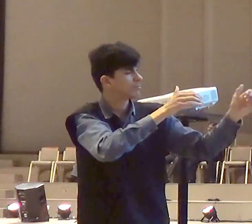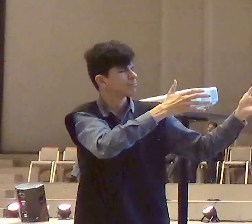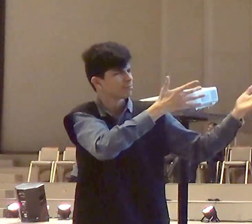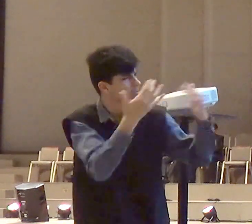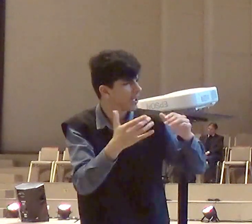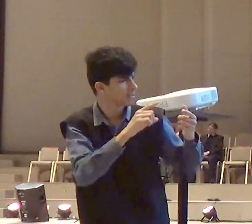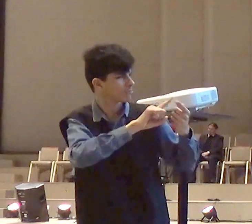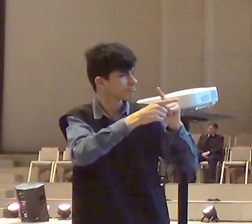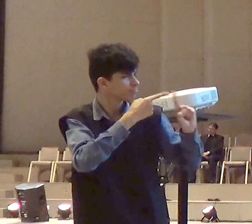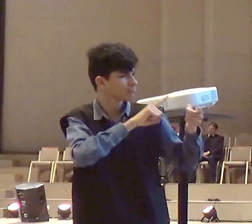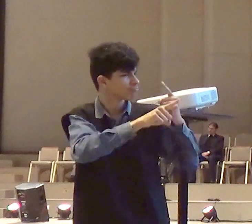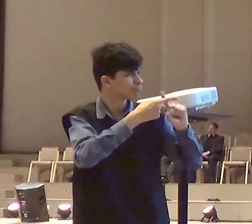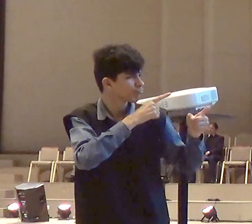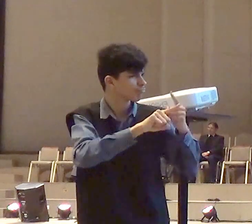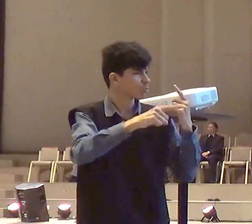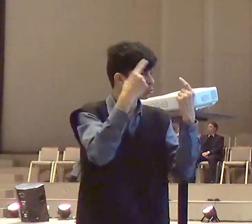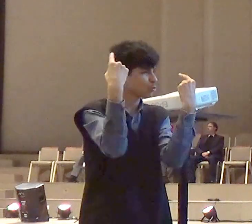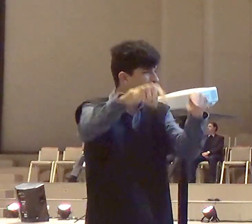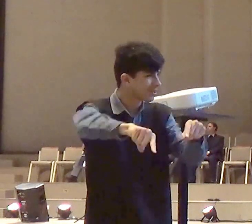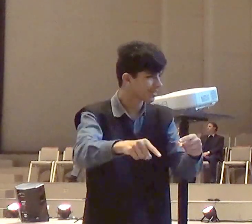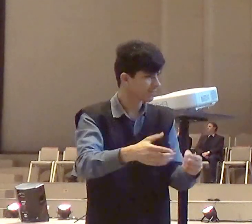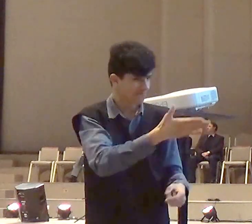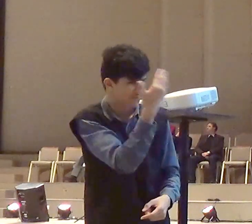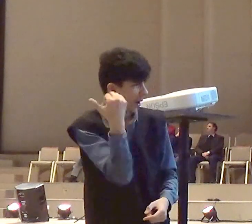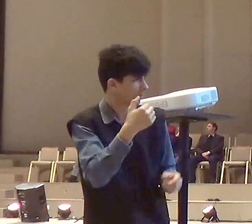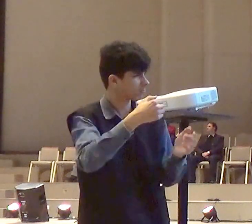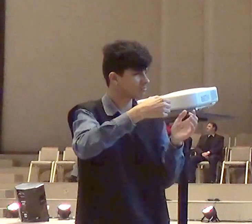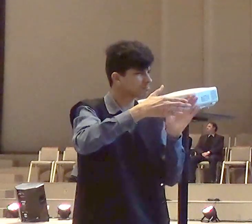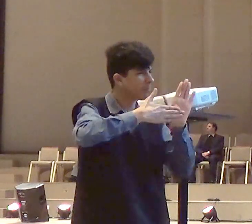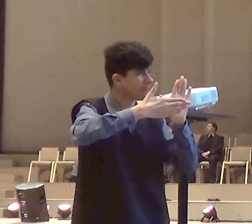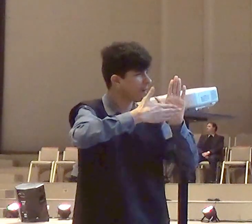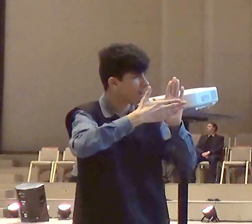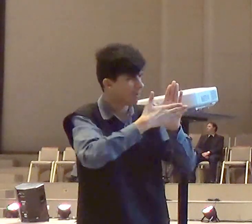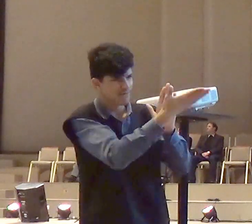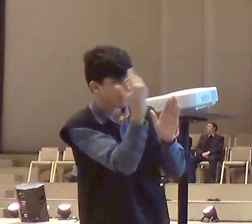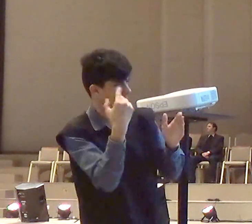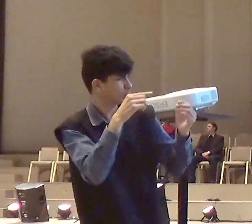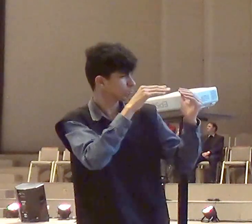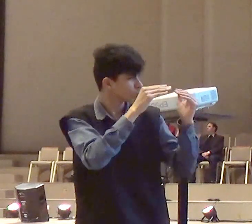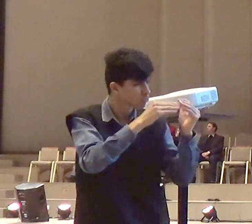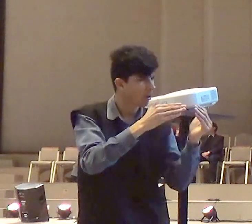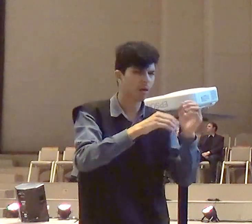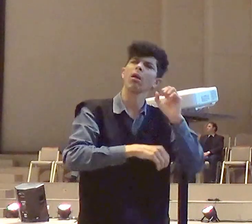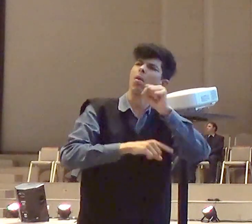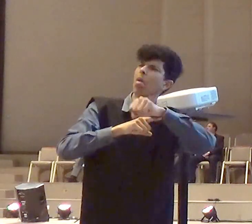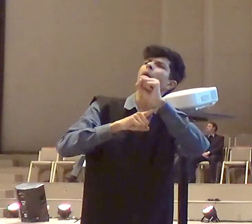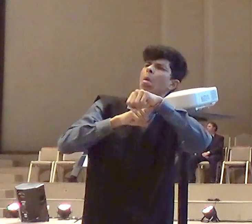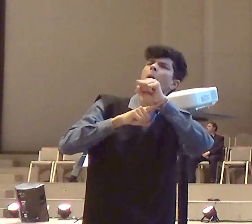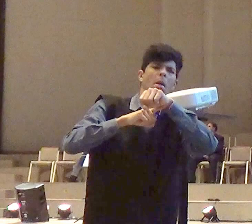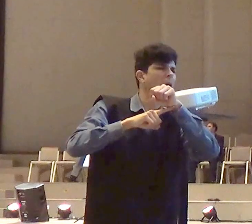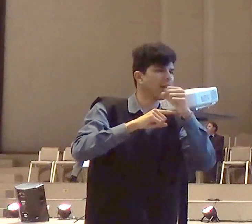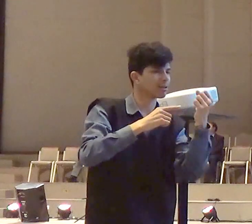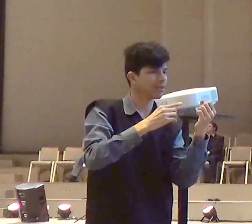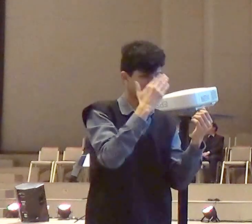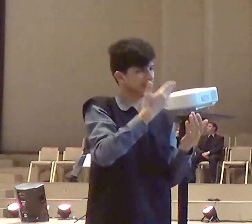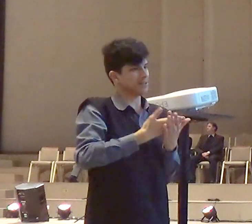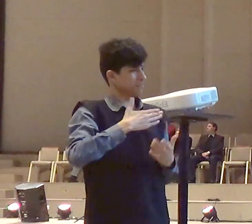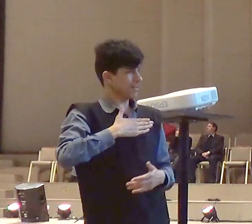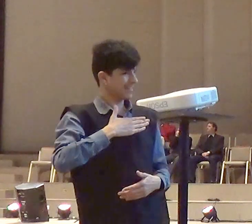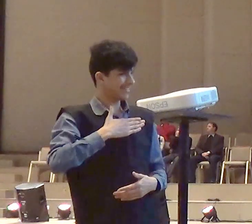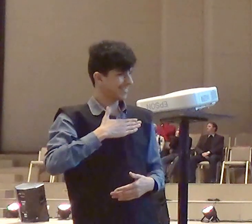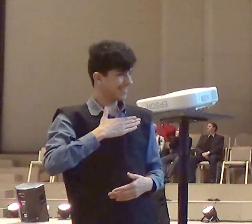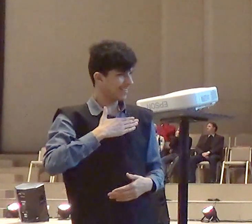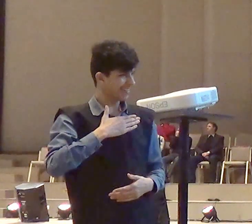raio de influência abracem o meu pensamento e façam dele uma